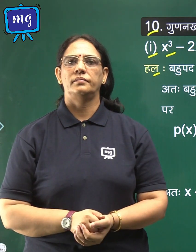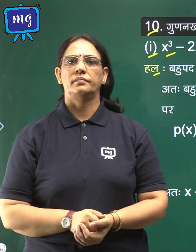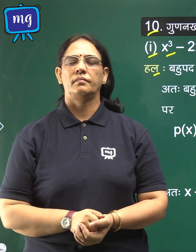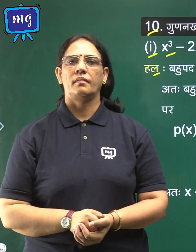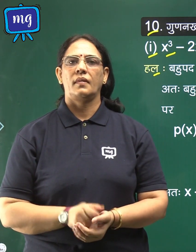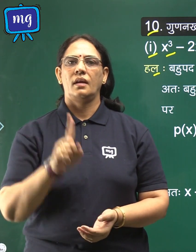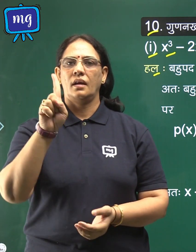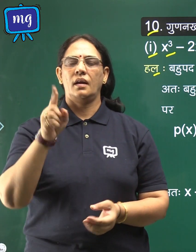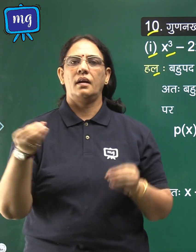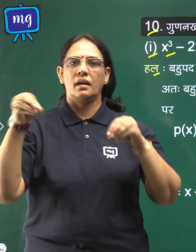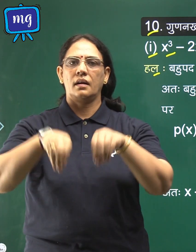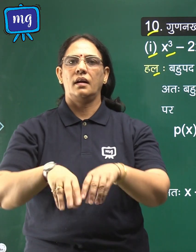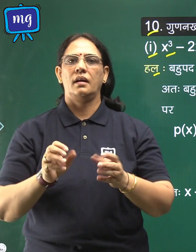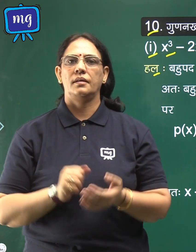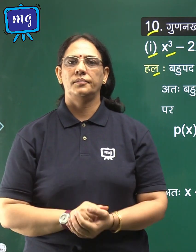एक रखेंगे,